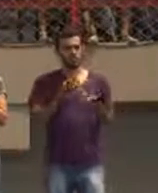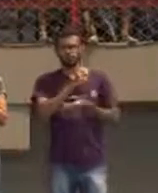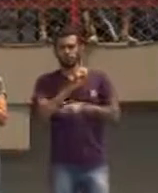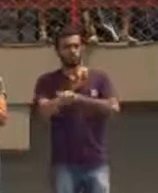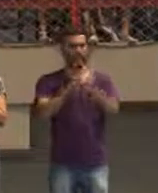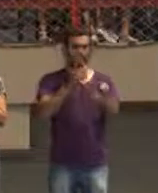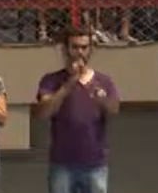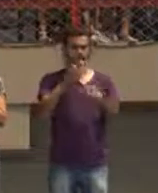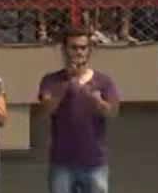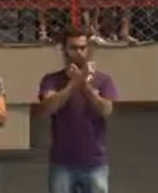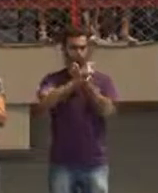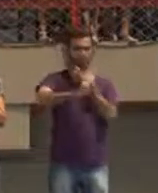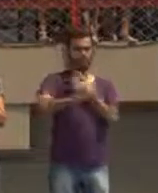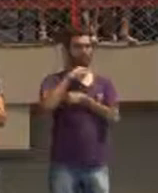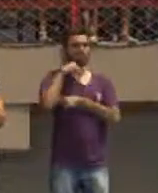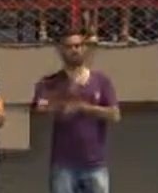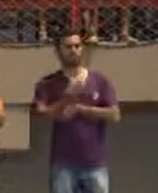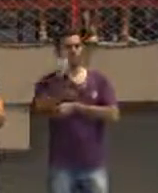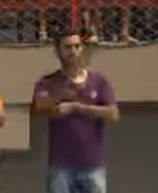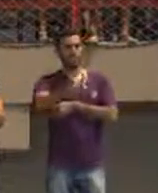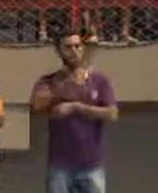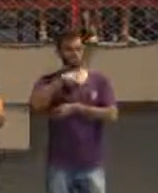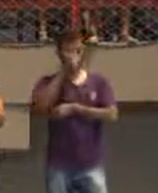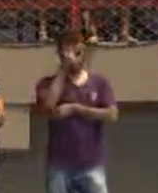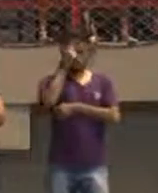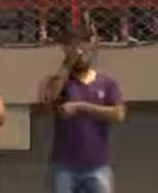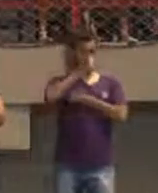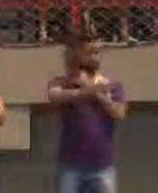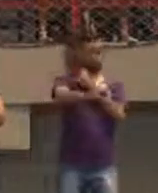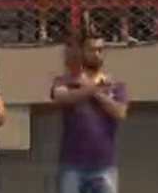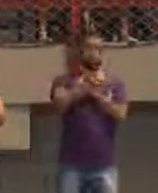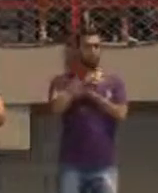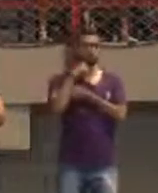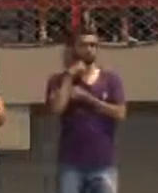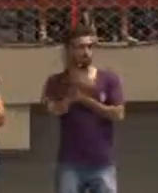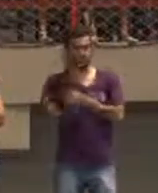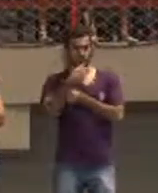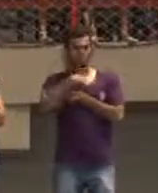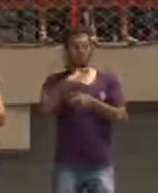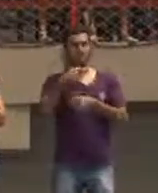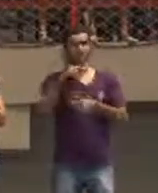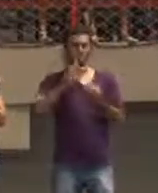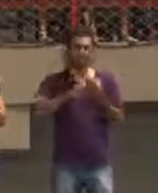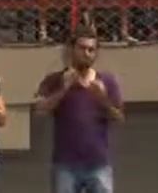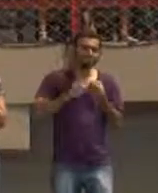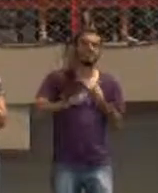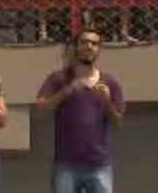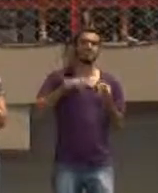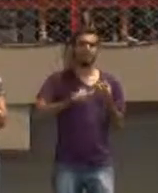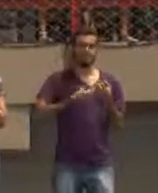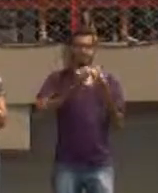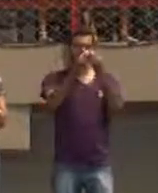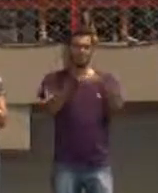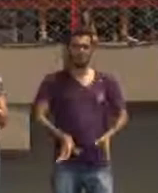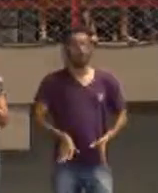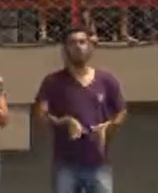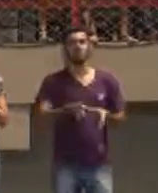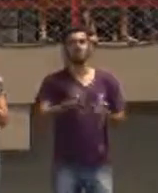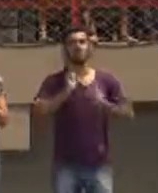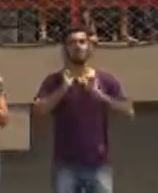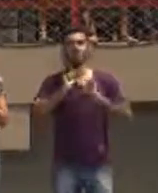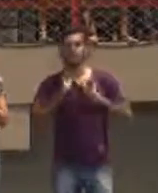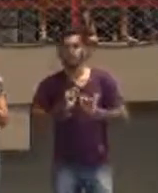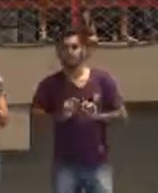você não defende um ponto de vista, uma ideia, você também compromete a competência 2, que